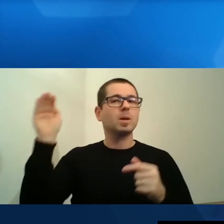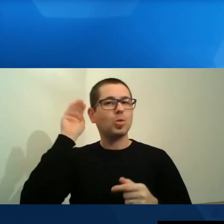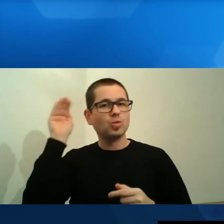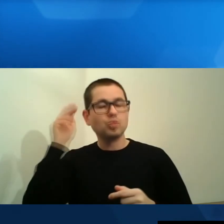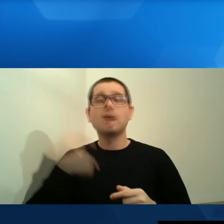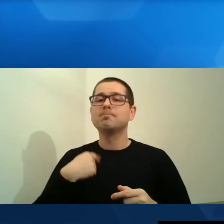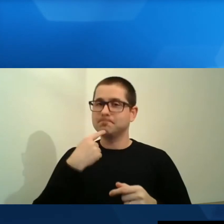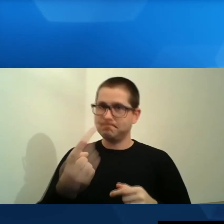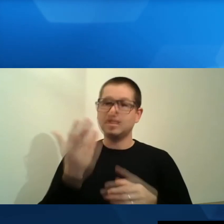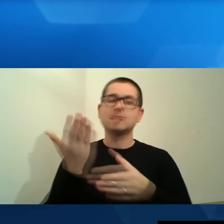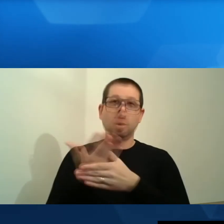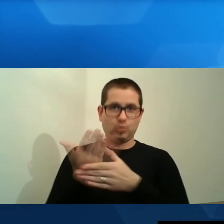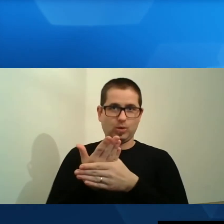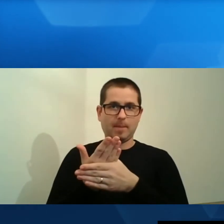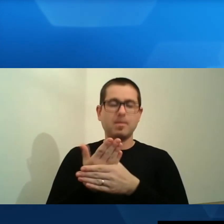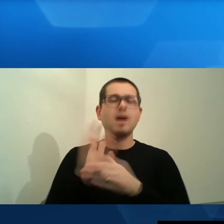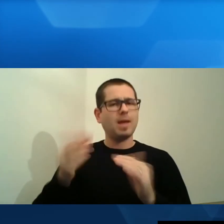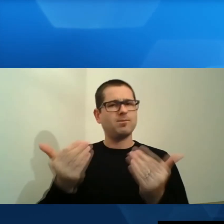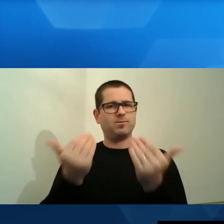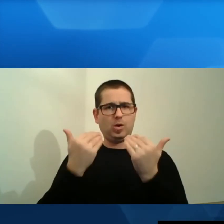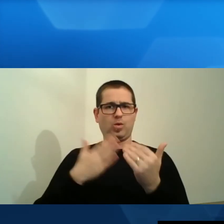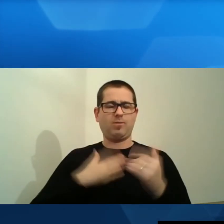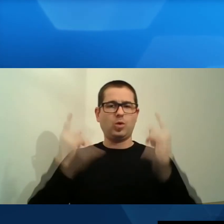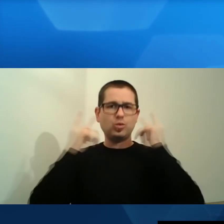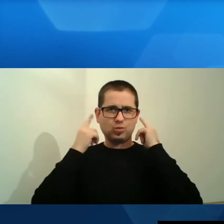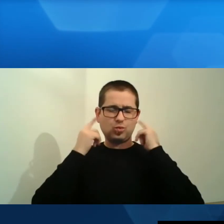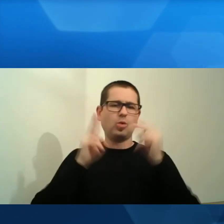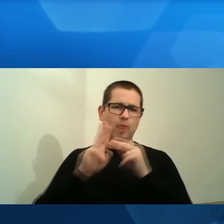da zavaruje svoj sluh kar vnaprej.